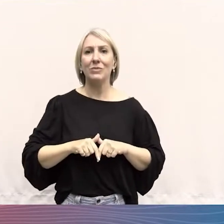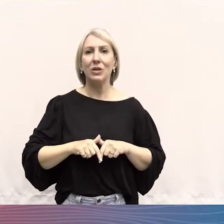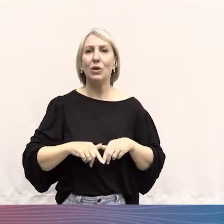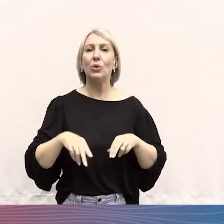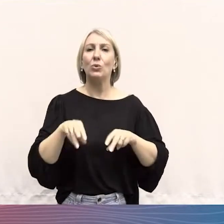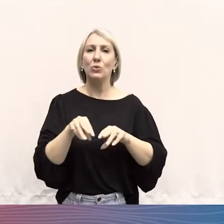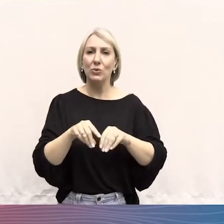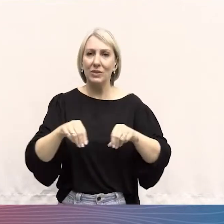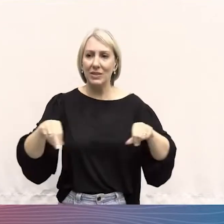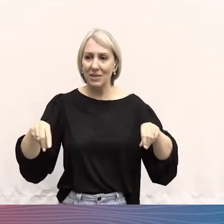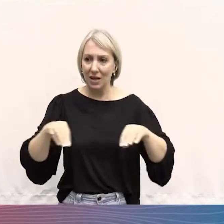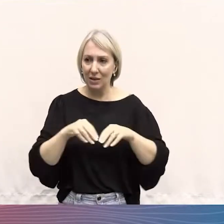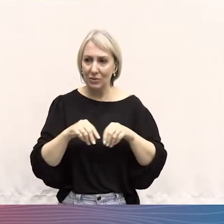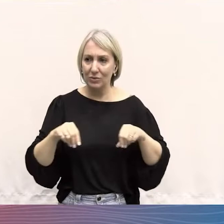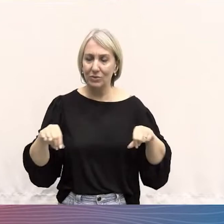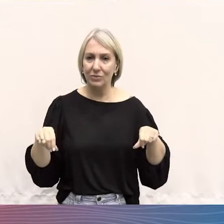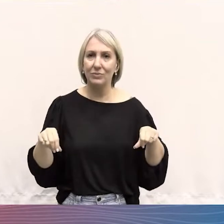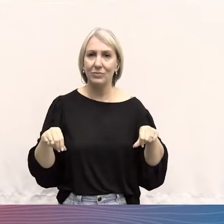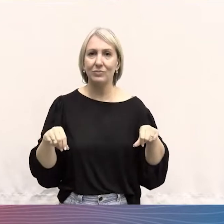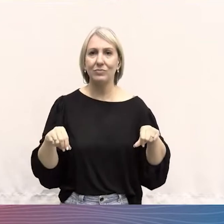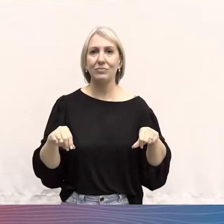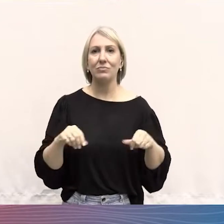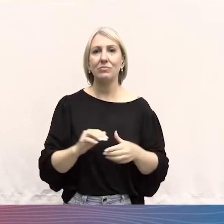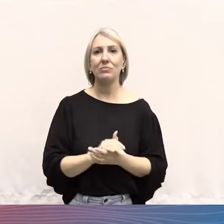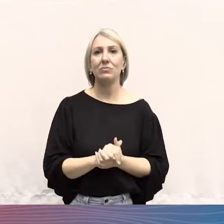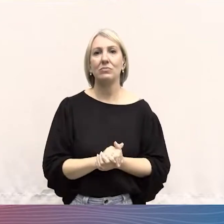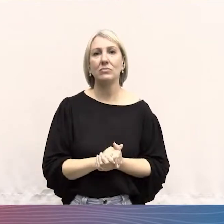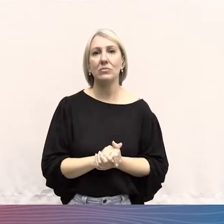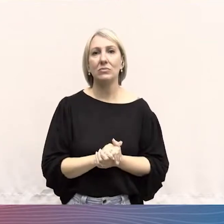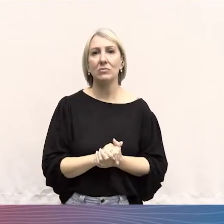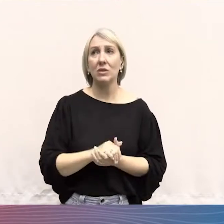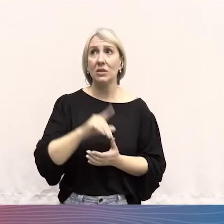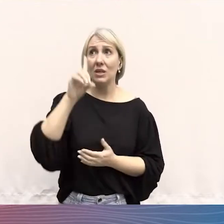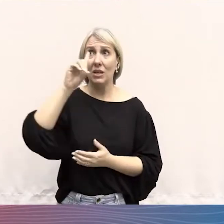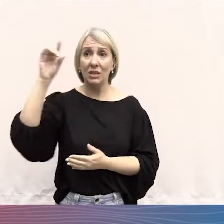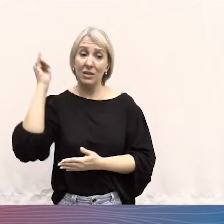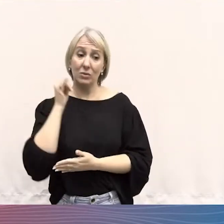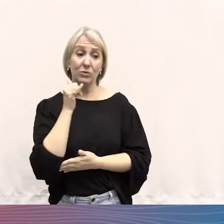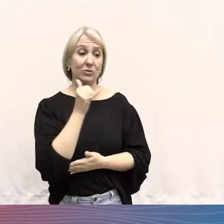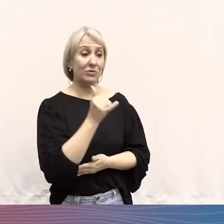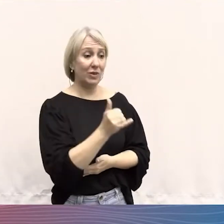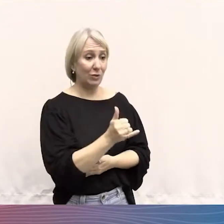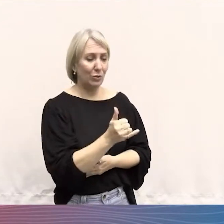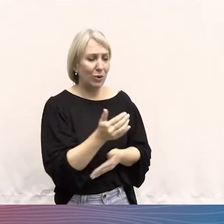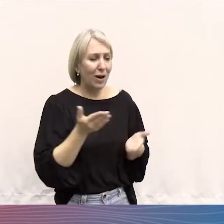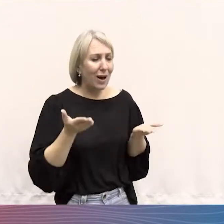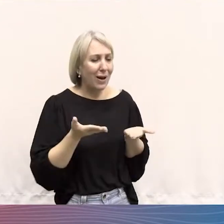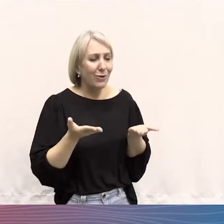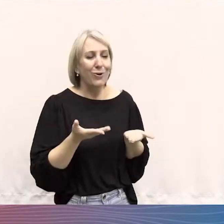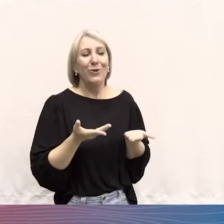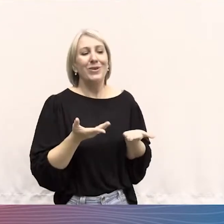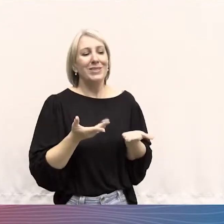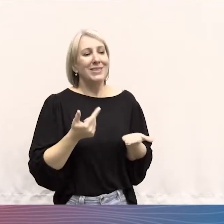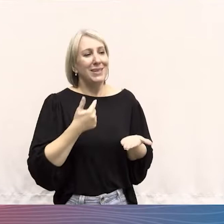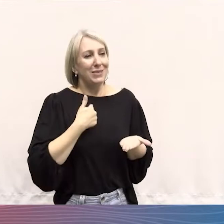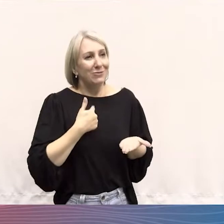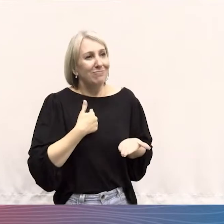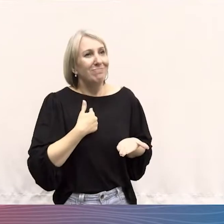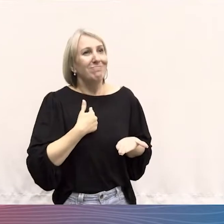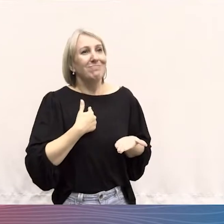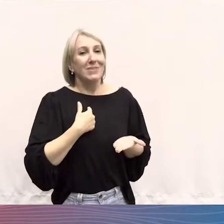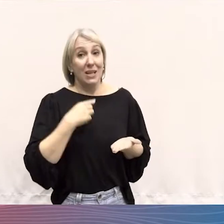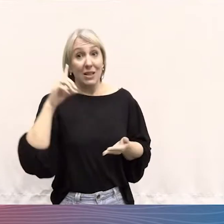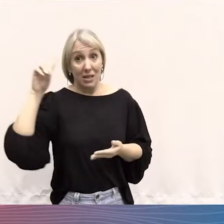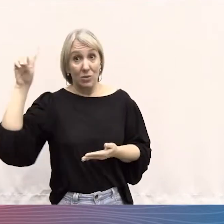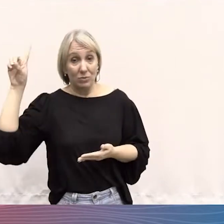Deus dizia: essa é a grande oportunidade que eu tenho para abrir meu coração para este